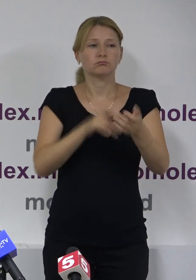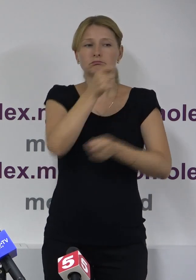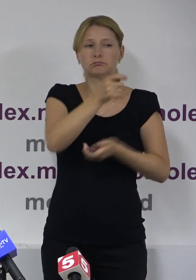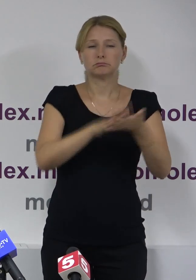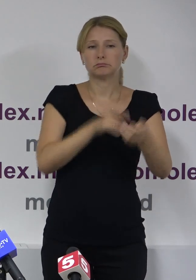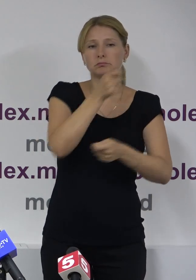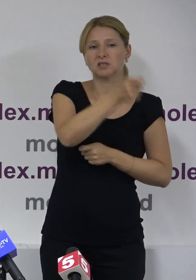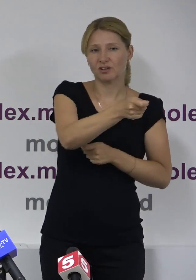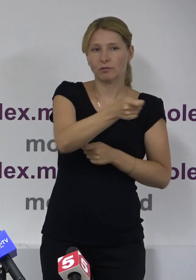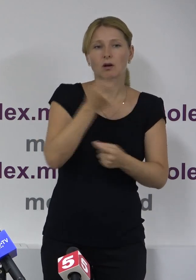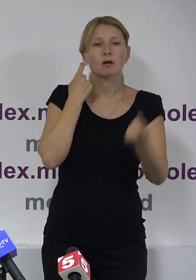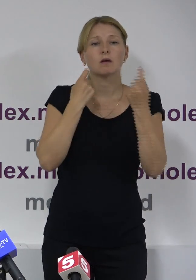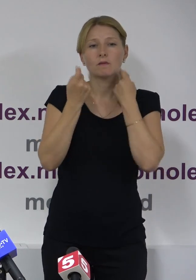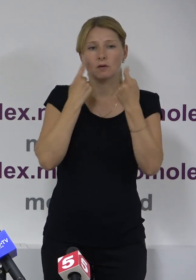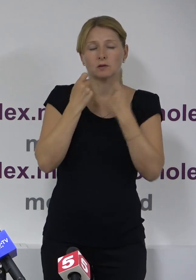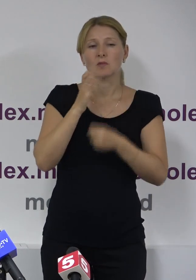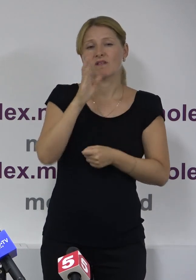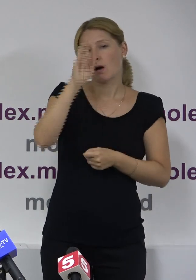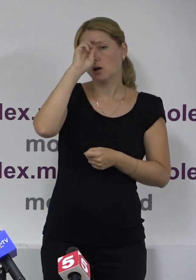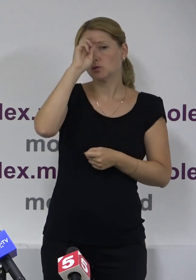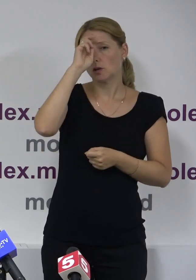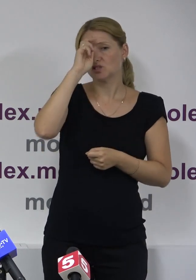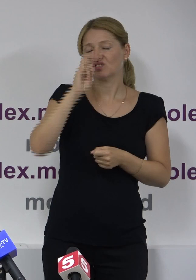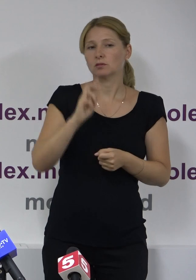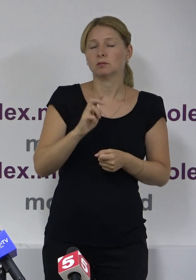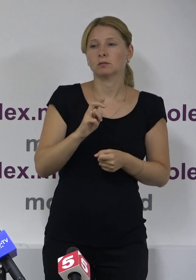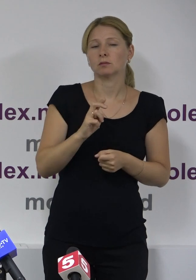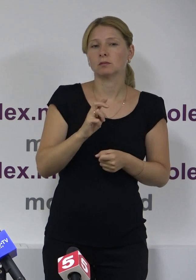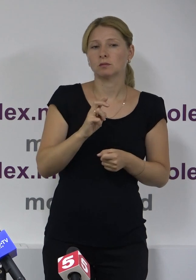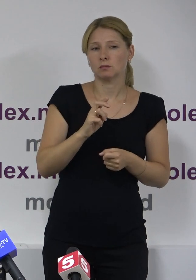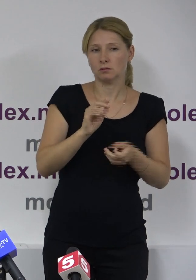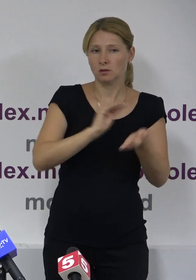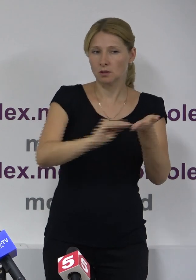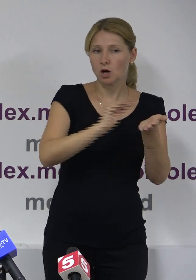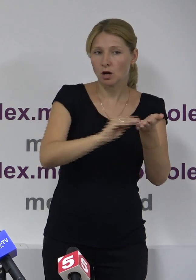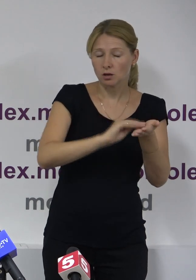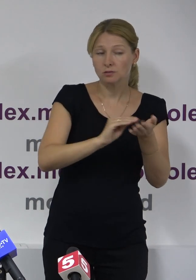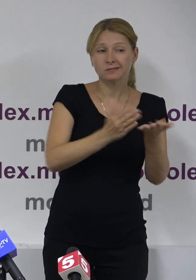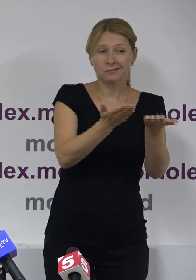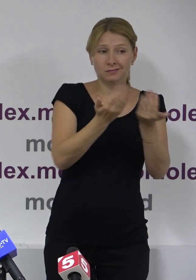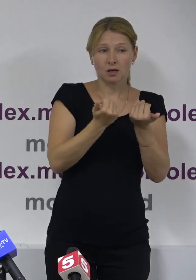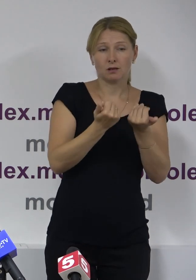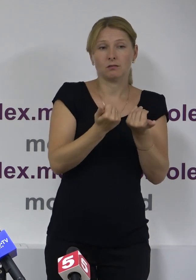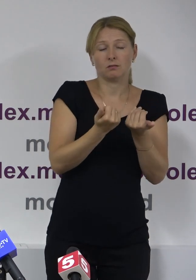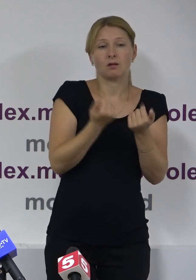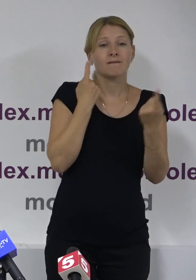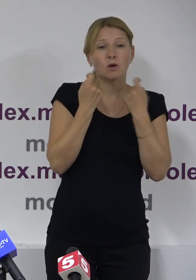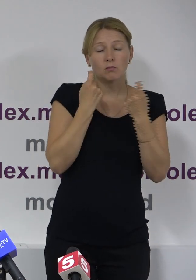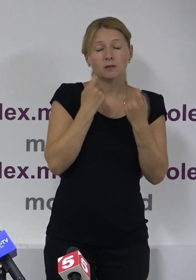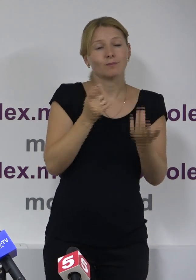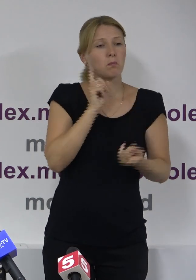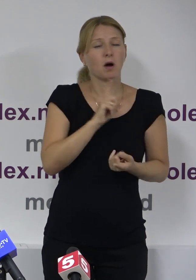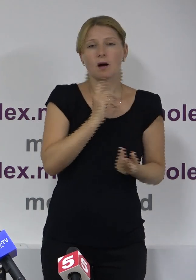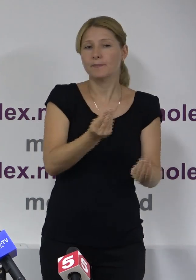informație. Ne-am adresat Cancelariei de Stat să obținem aceste date. Nu am obținut date complete la acest subiect,